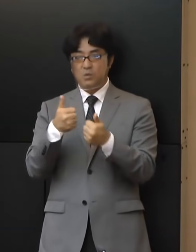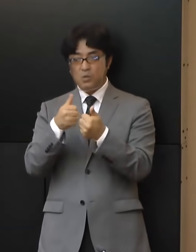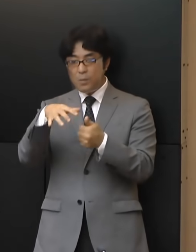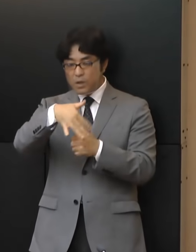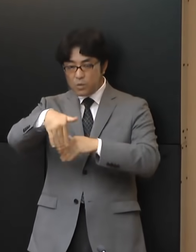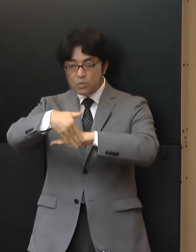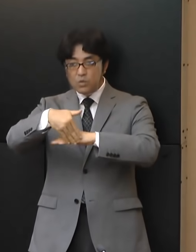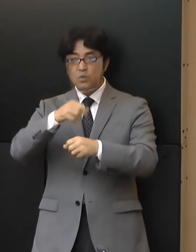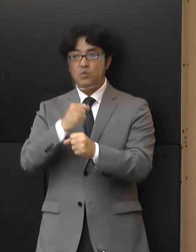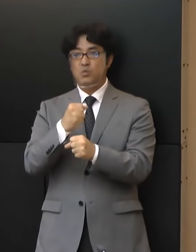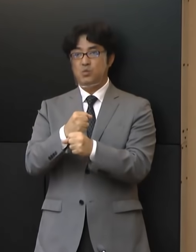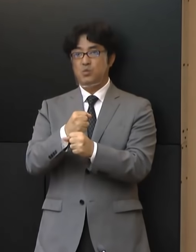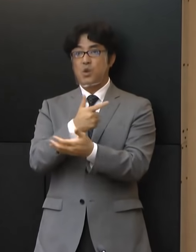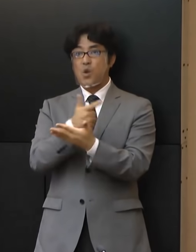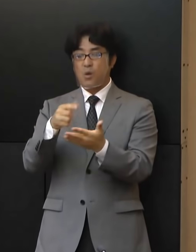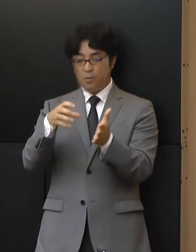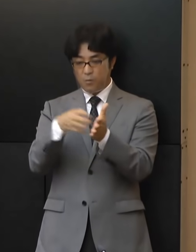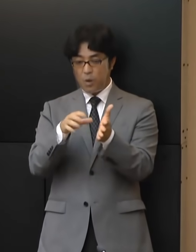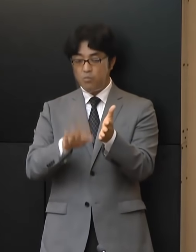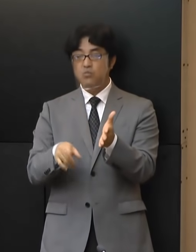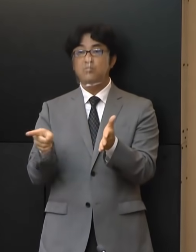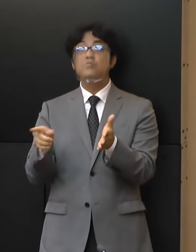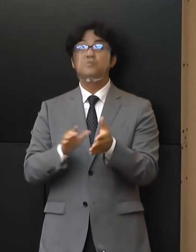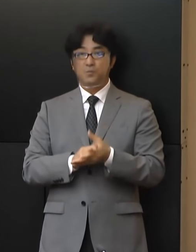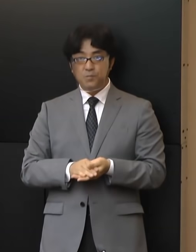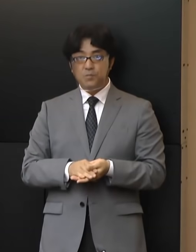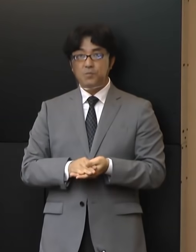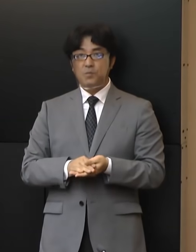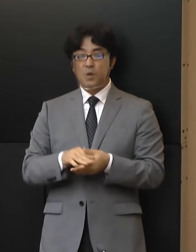っていくというふうにしておりますし、